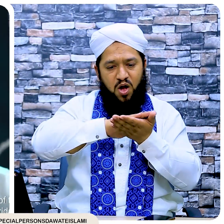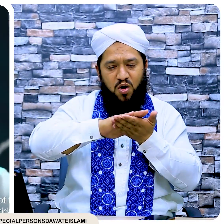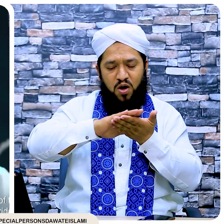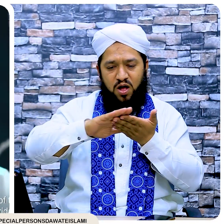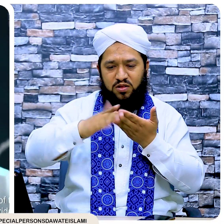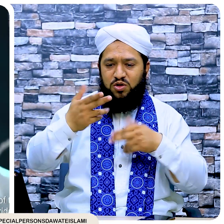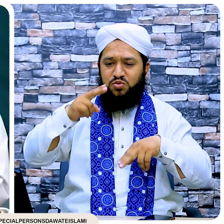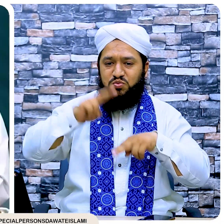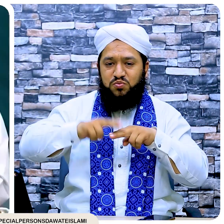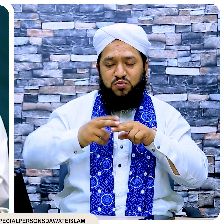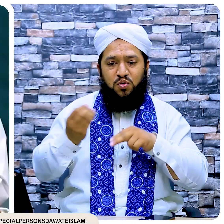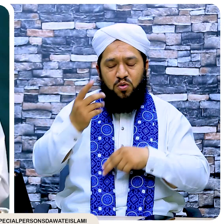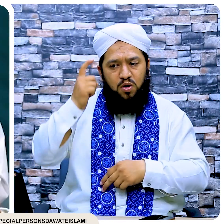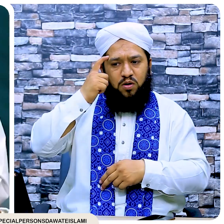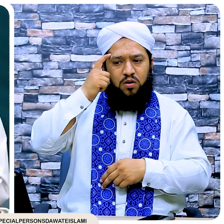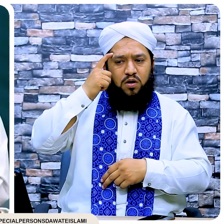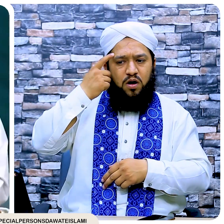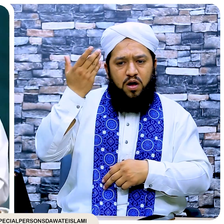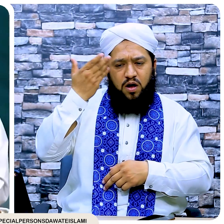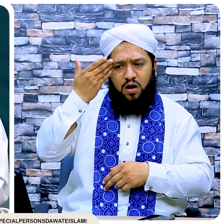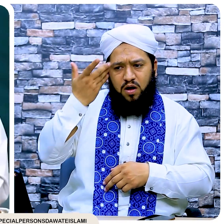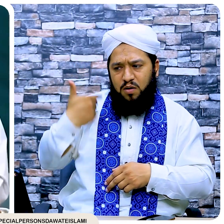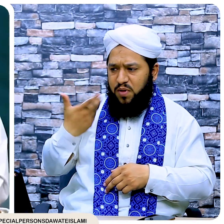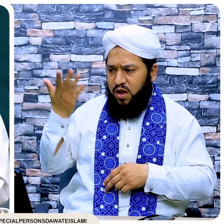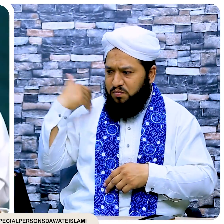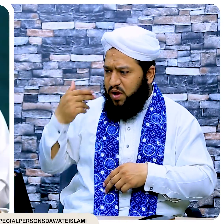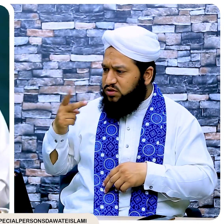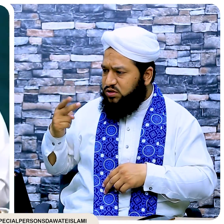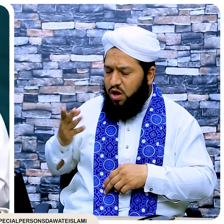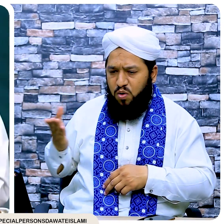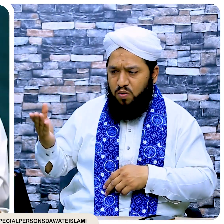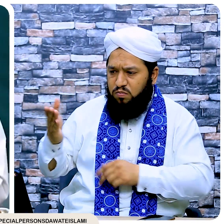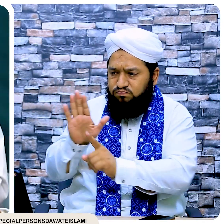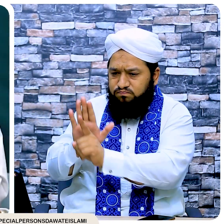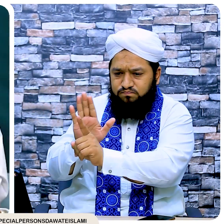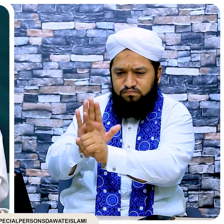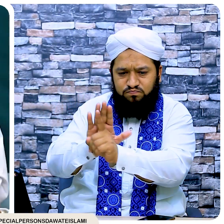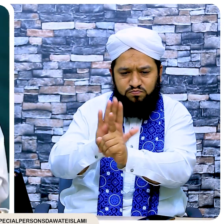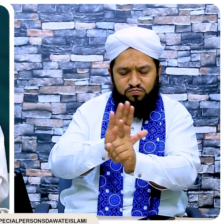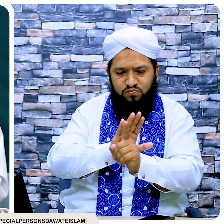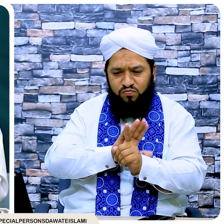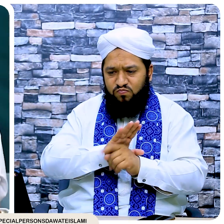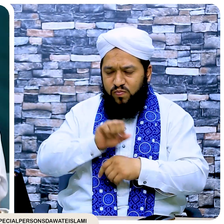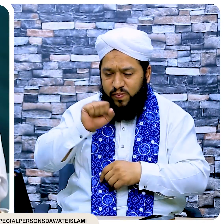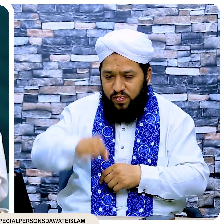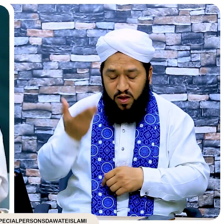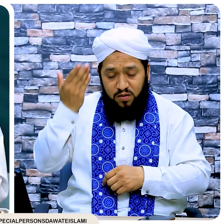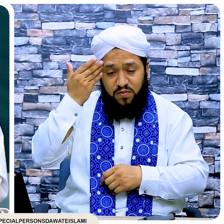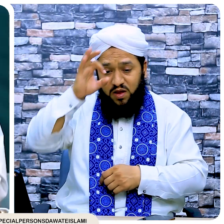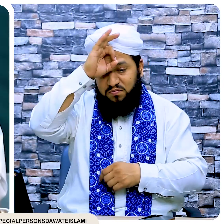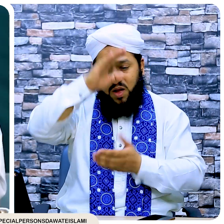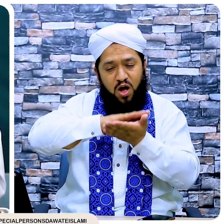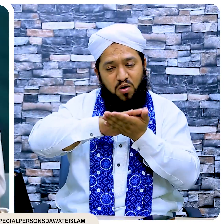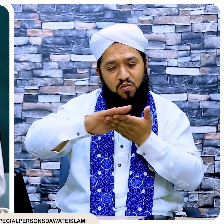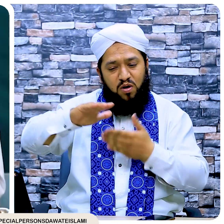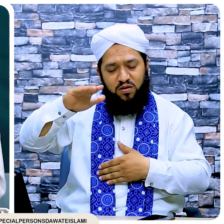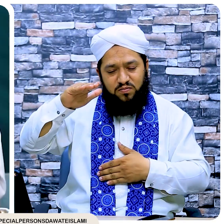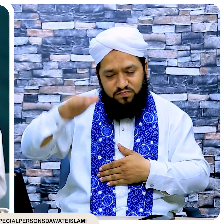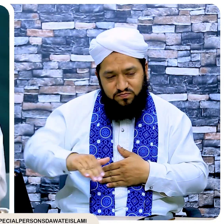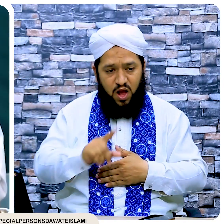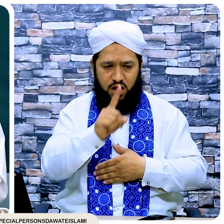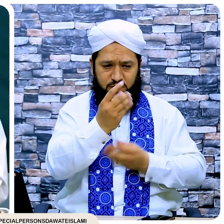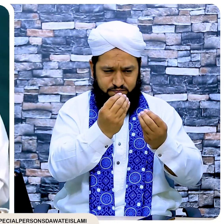دن جمعہ تھا اگلا دن، اس کا خیال اور اپنے لواحقین کو، پسماندوں کو وصیت بھی کرنی تھی۔ اس پرپس کے لیے امام حسین رضی اللہ